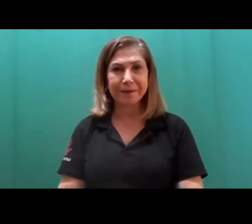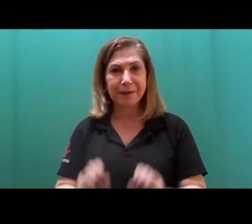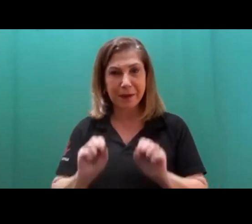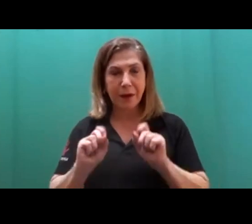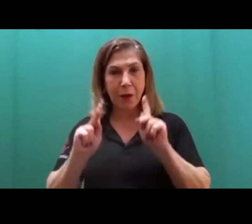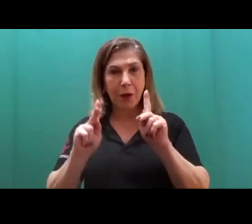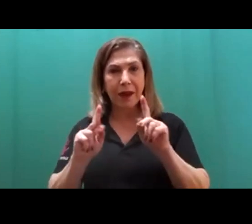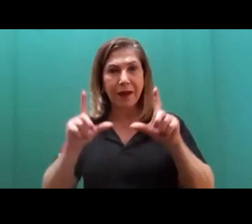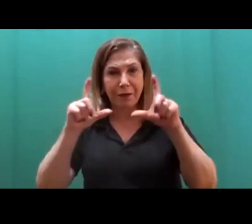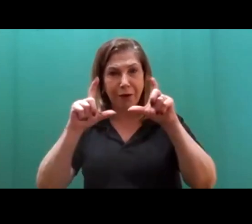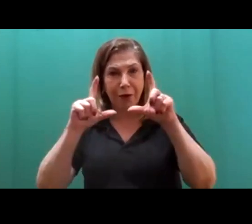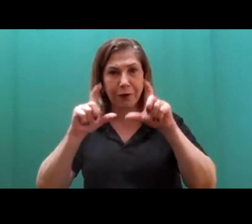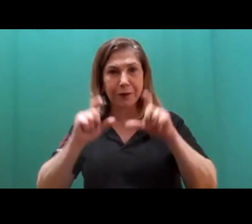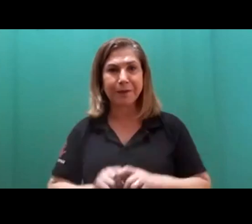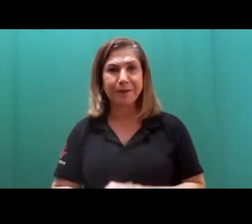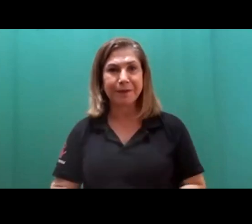foto.